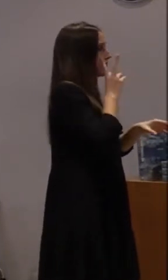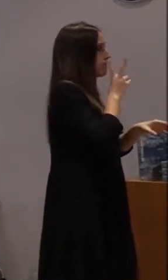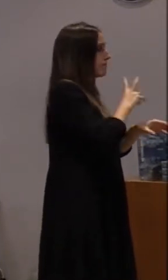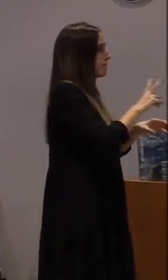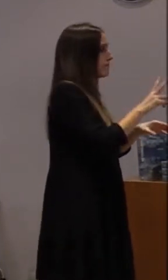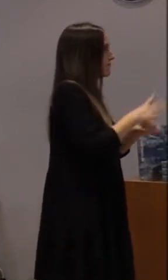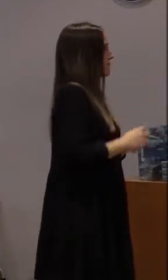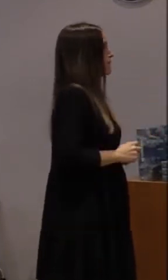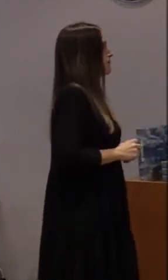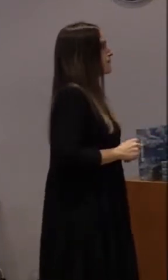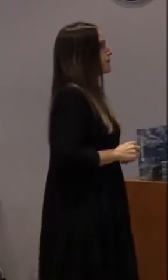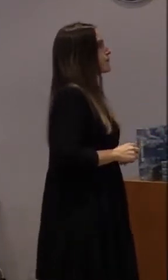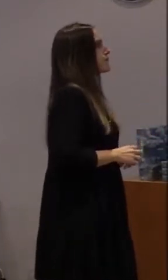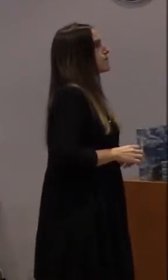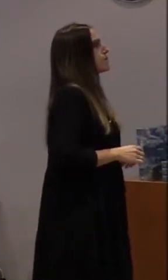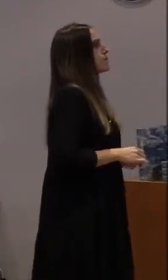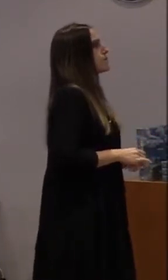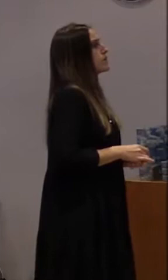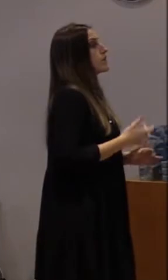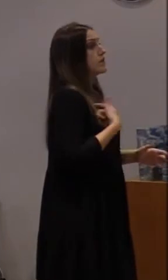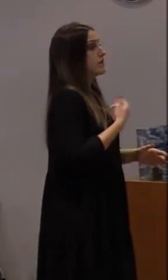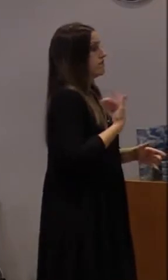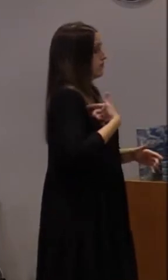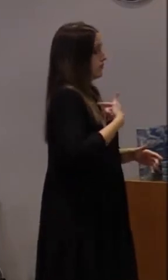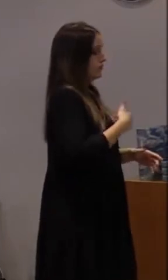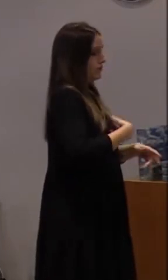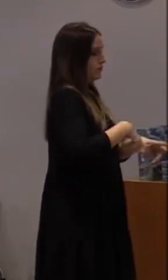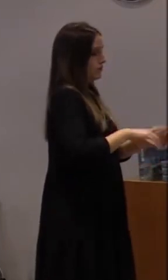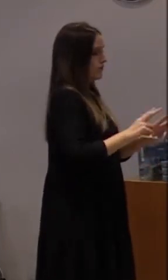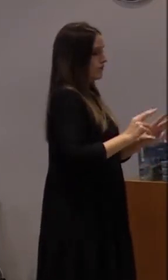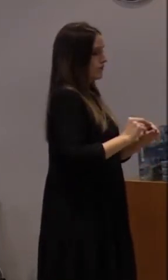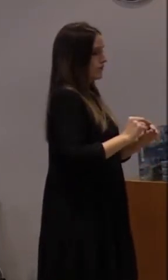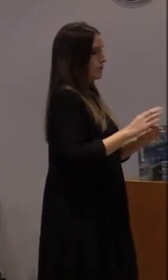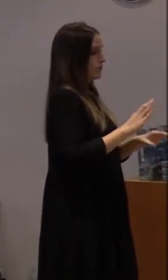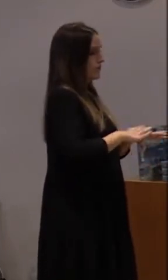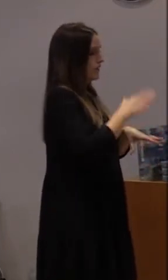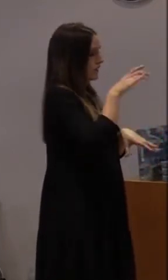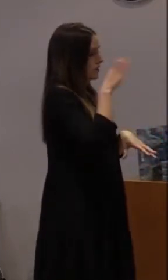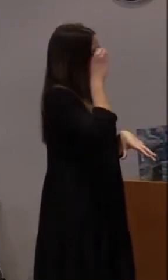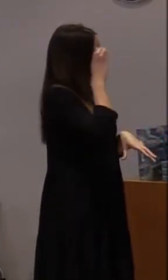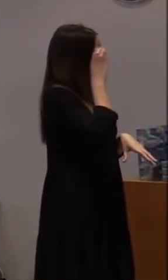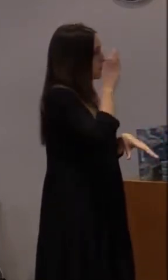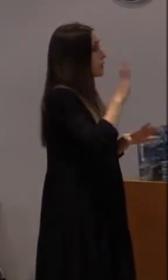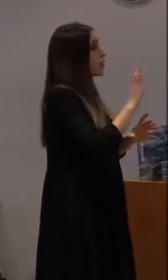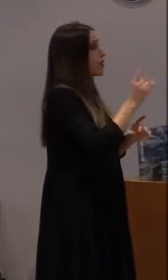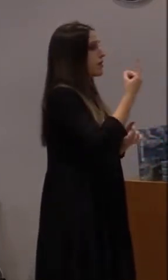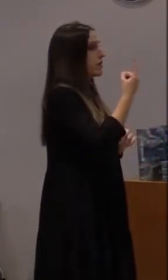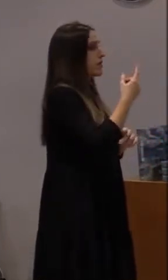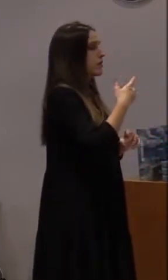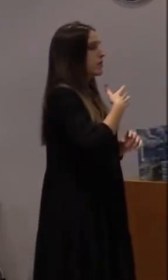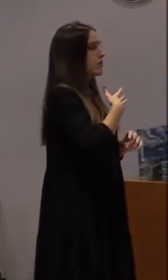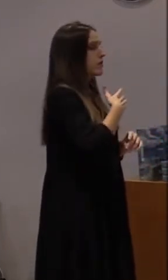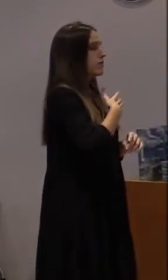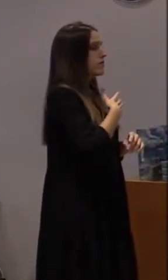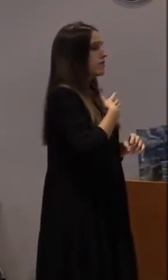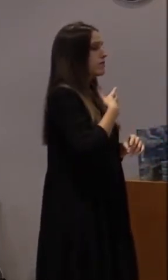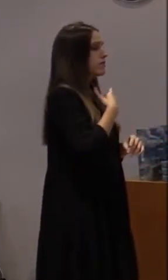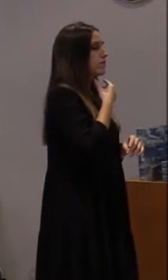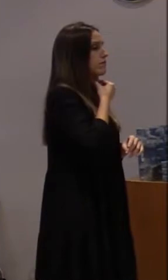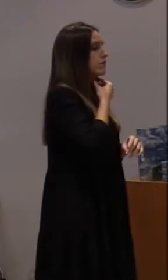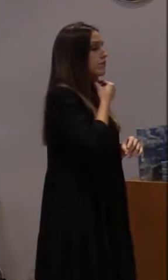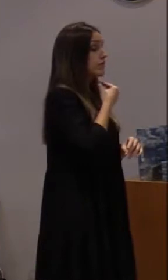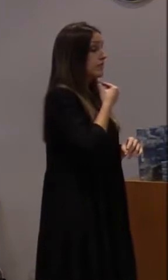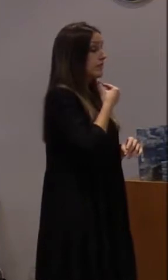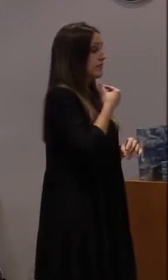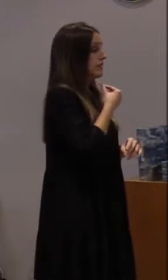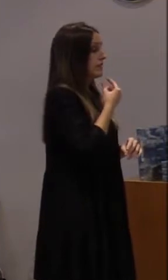charla. Y bueno, os voy a dejar ya que le escuchéis, pero primero quiero señalar que, para terminar yo mi intervención,